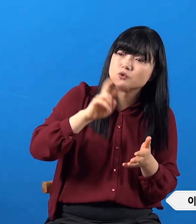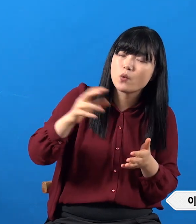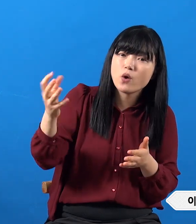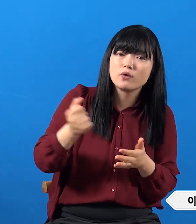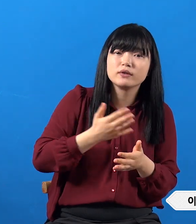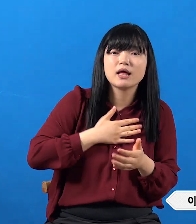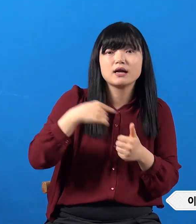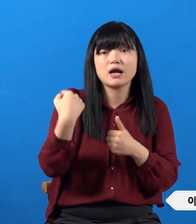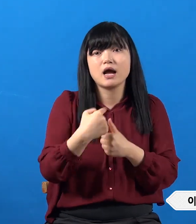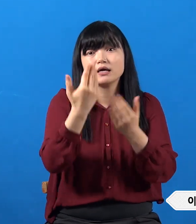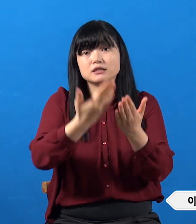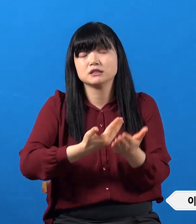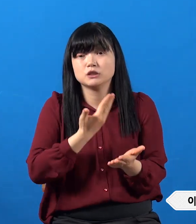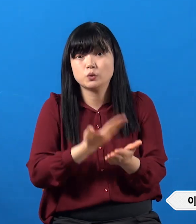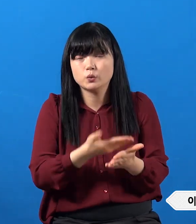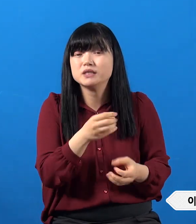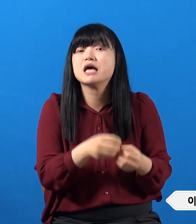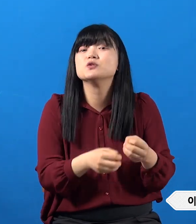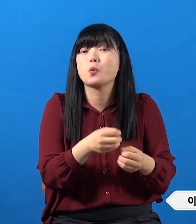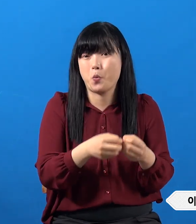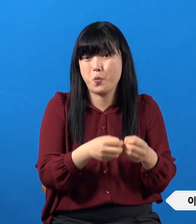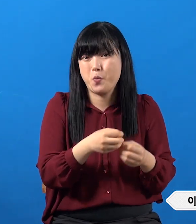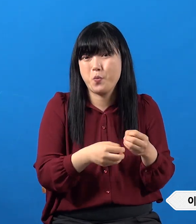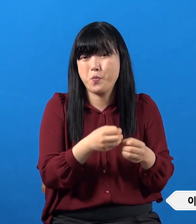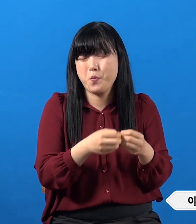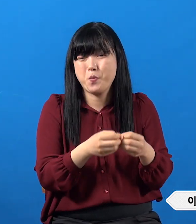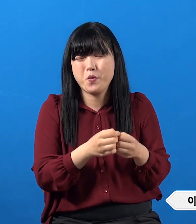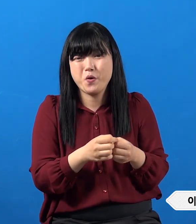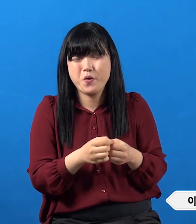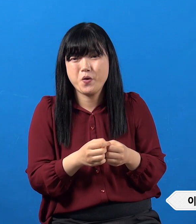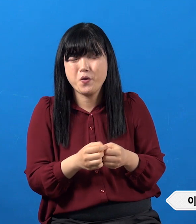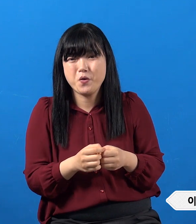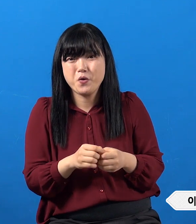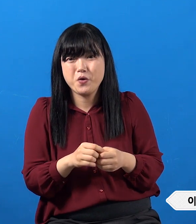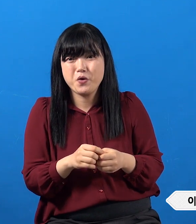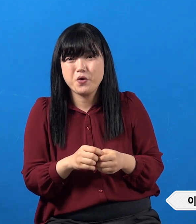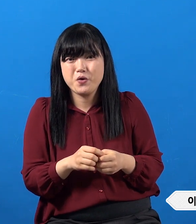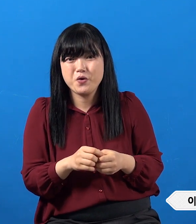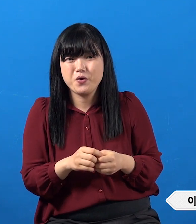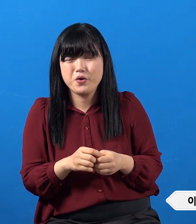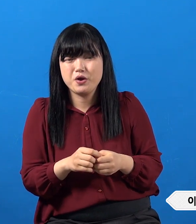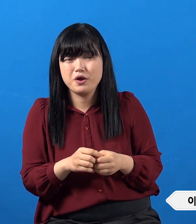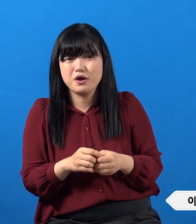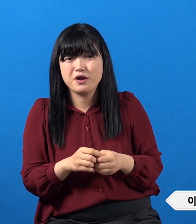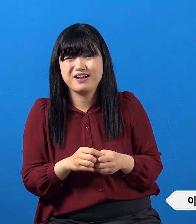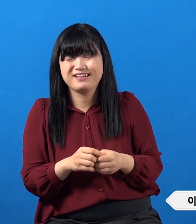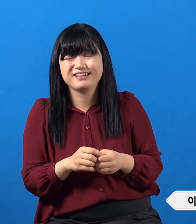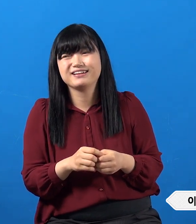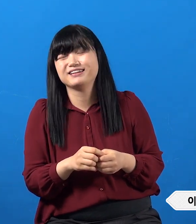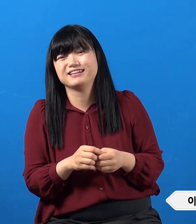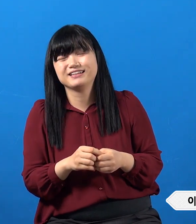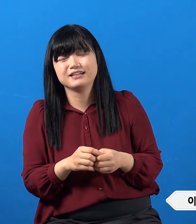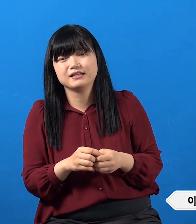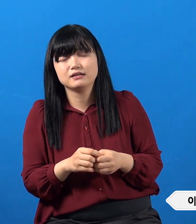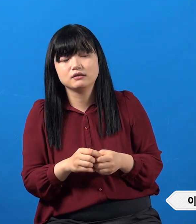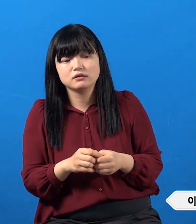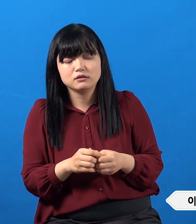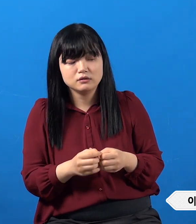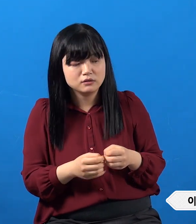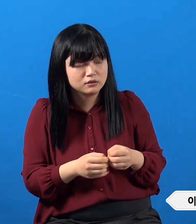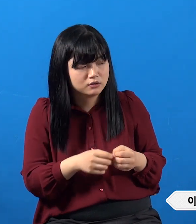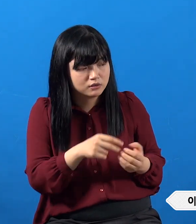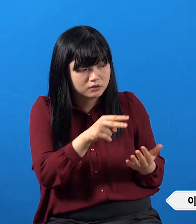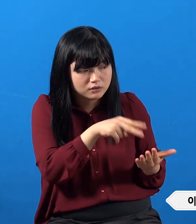나를 가르치소서. 그게 본래 시예요. 시. 나중에 여기 곡을 붙였지만 본래 시예요. 거기까지